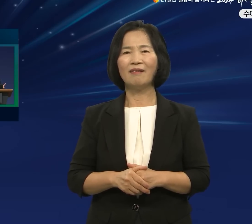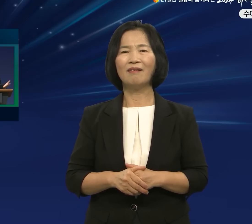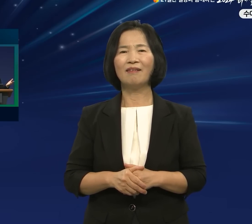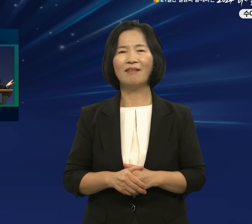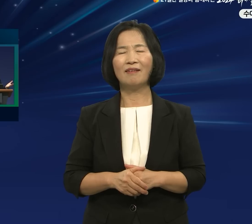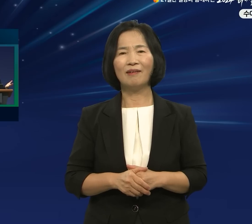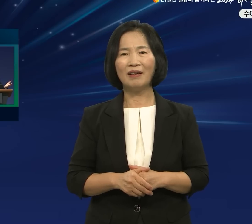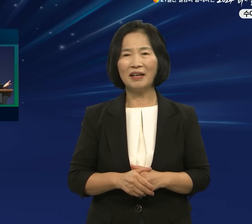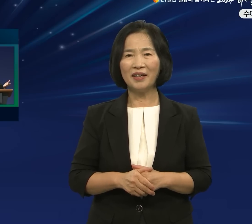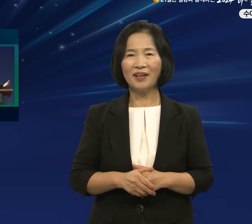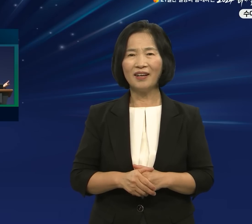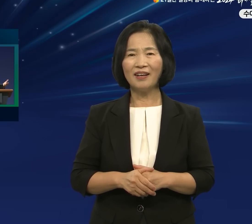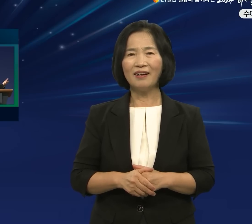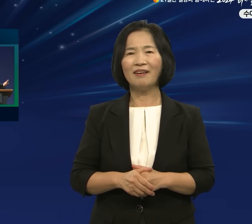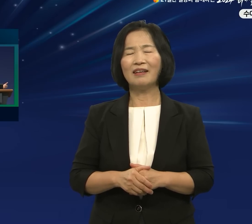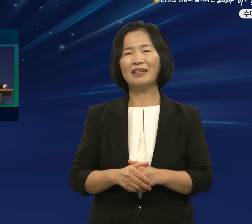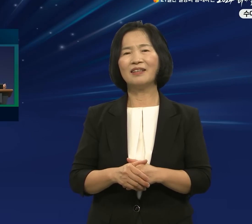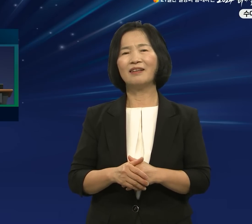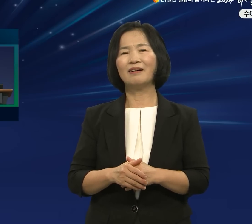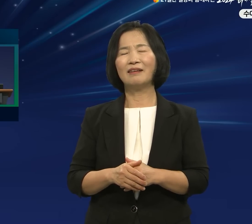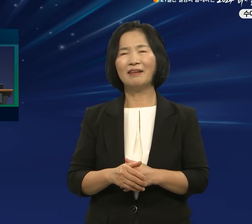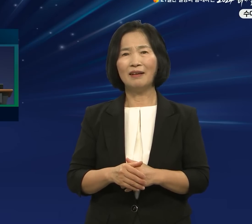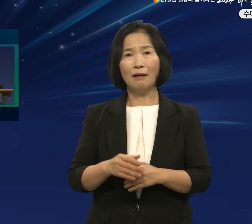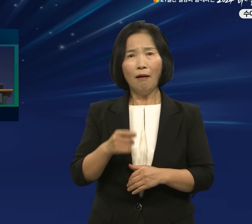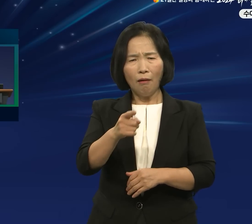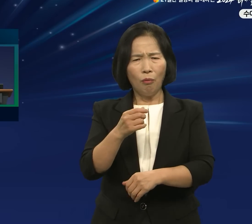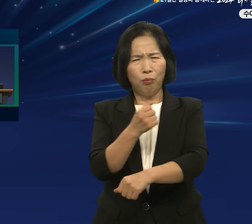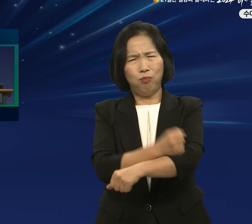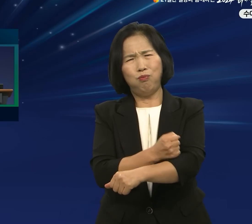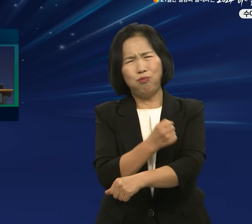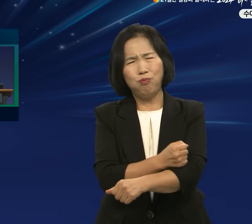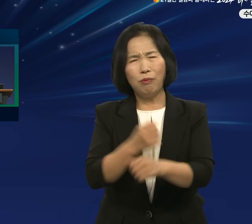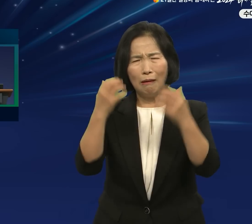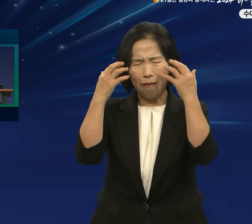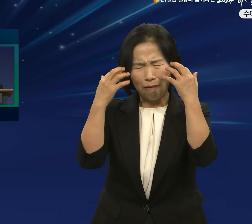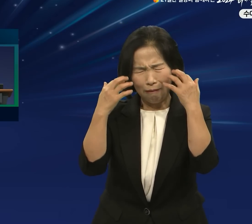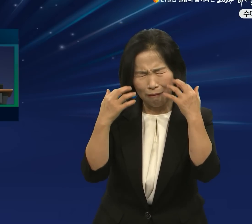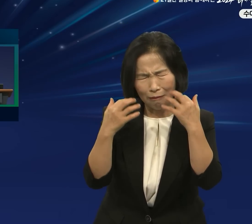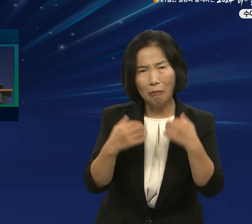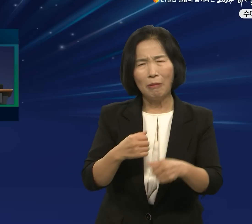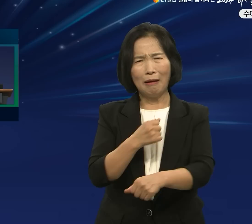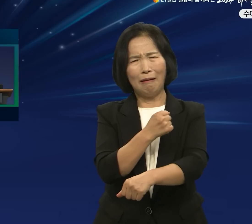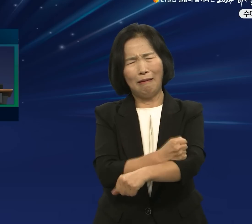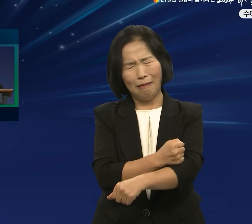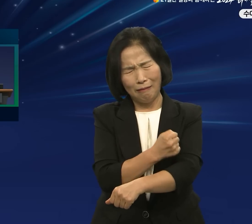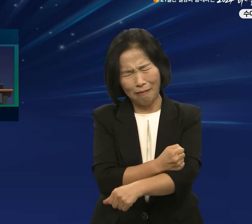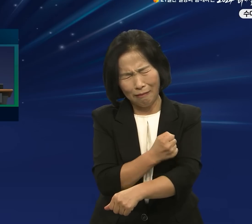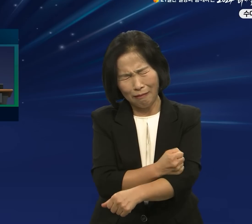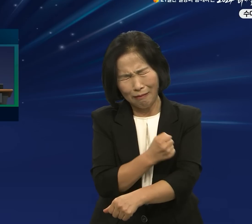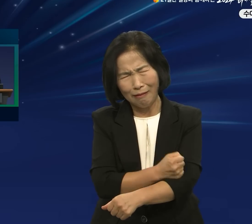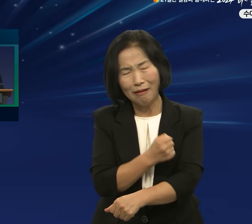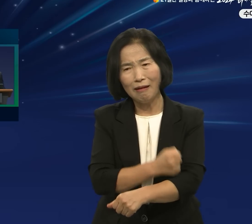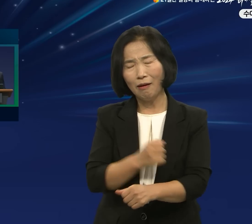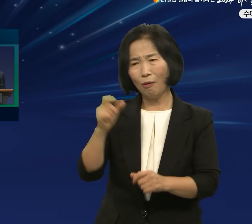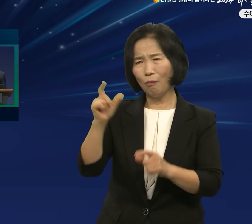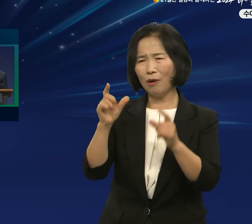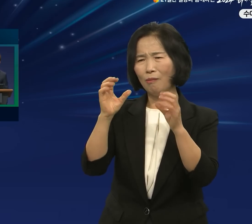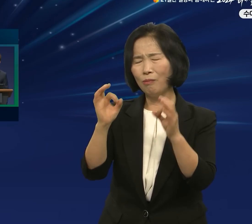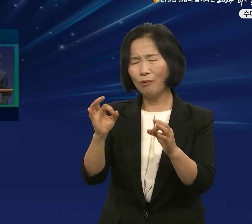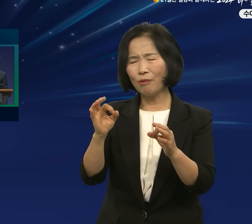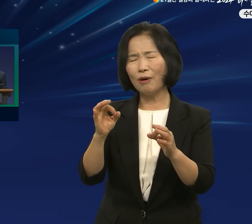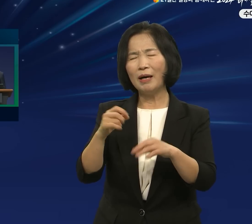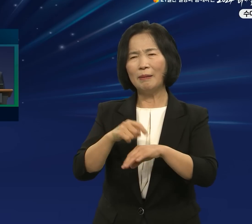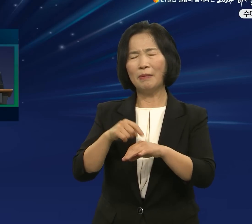내 자식 어디 멀리 보내는 것 같아서 마음이 너무 안 좋았습니다.